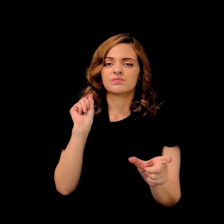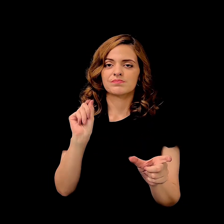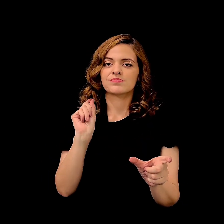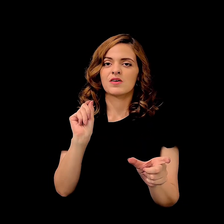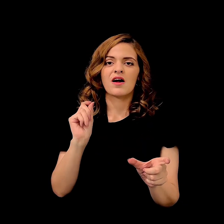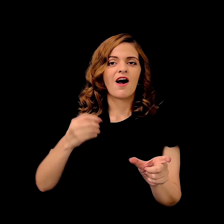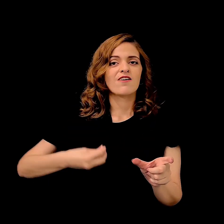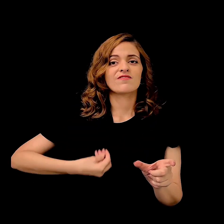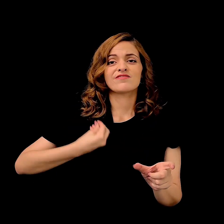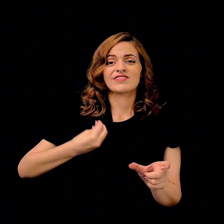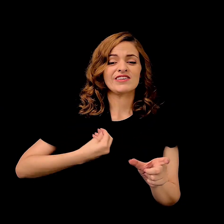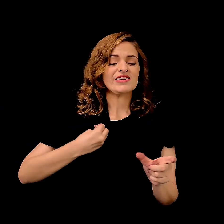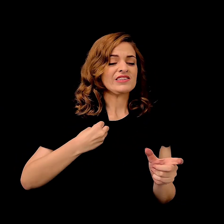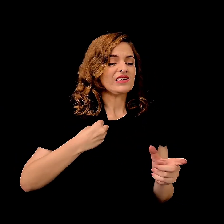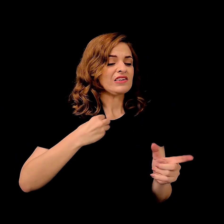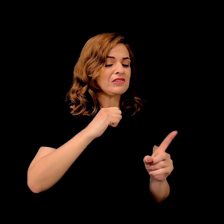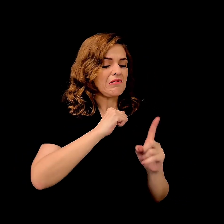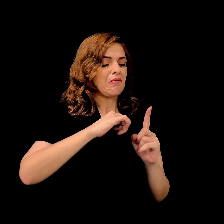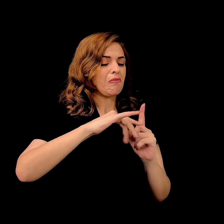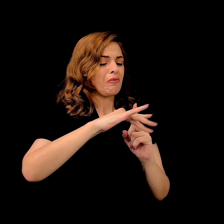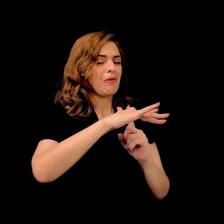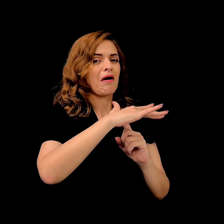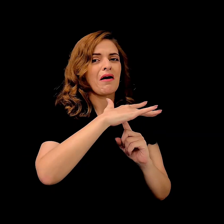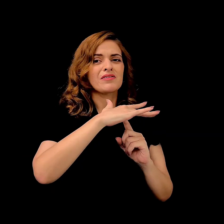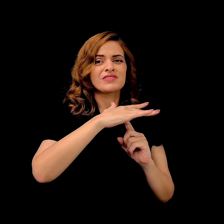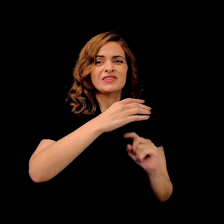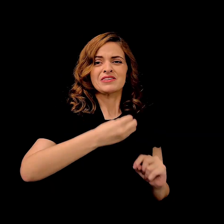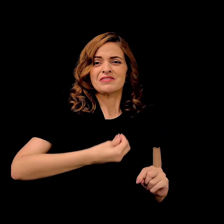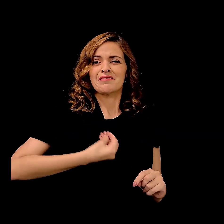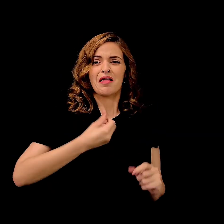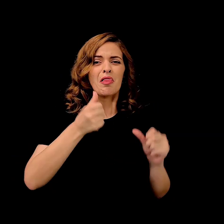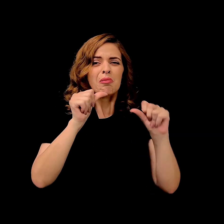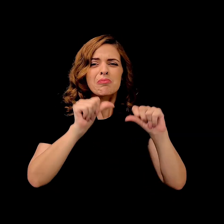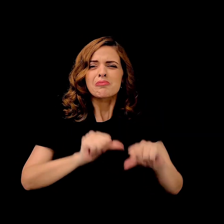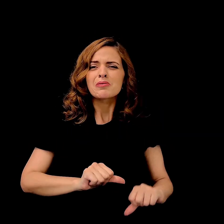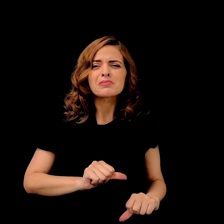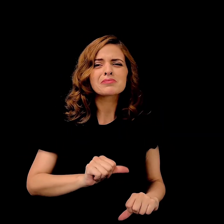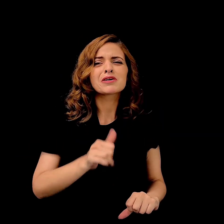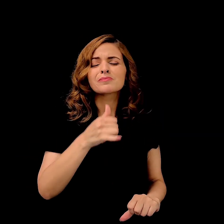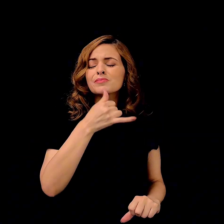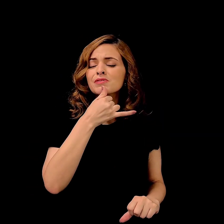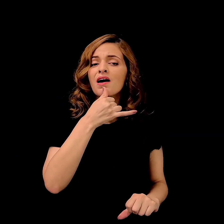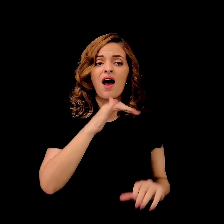vivido nesse mundo uma vida triste. Às vezes a pessoa, Esther,